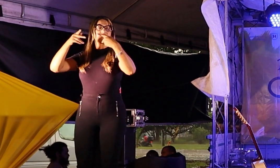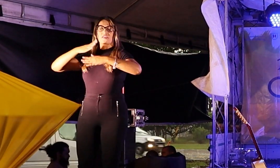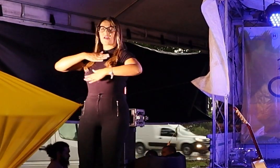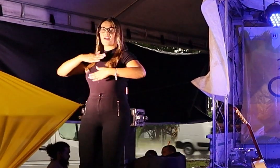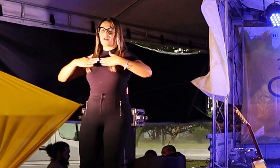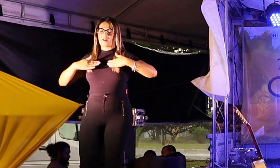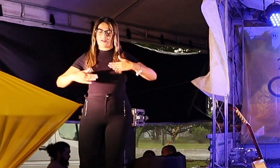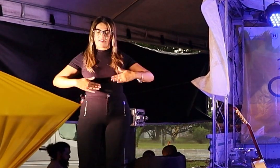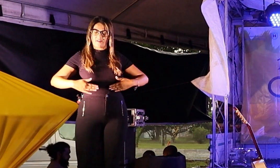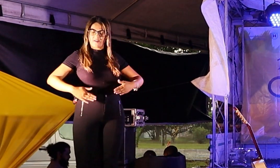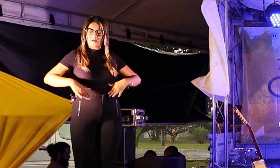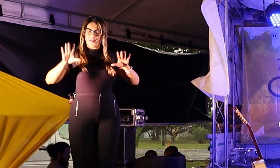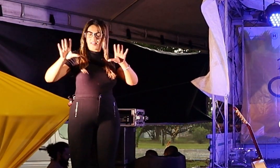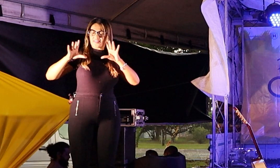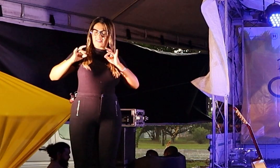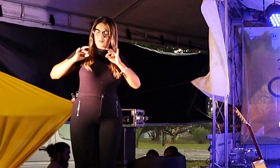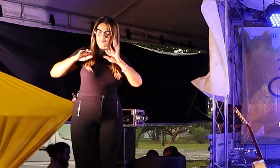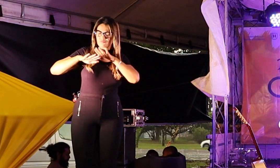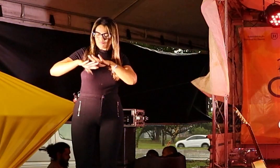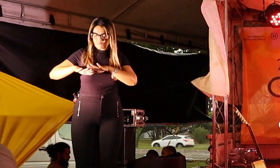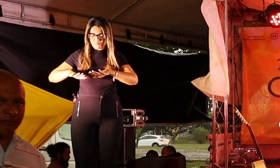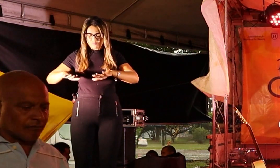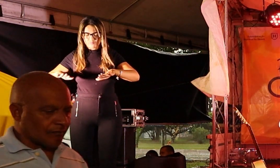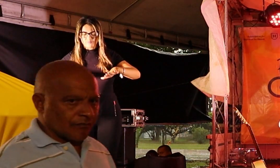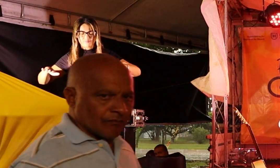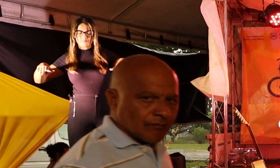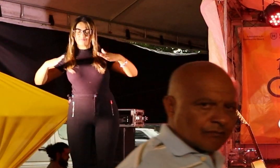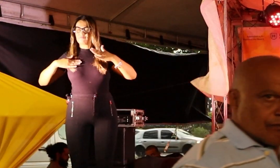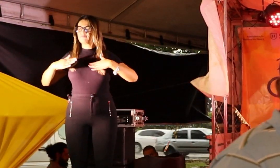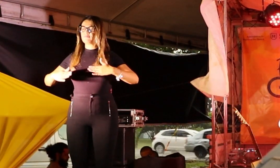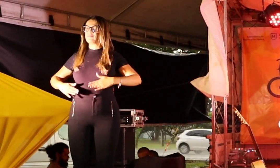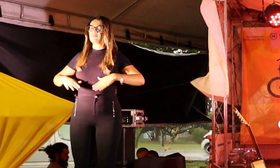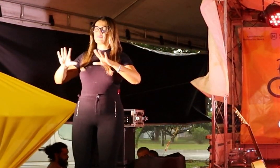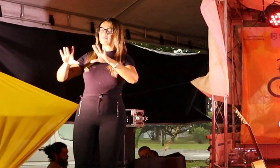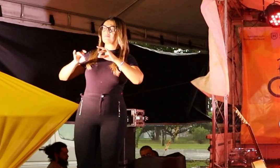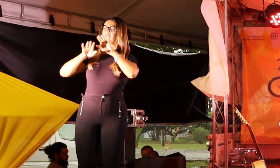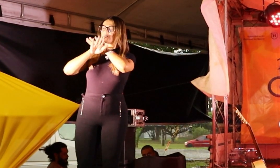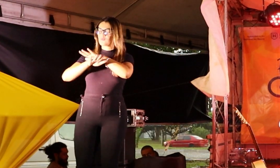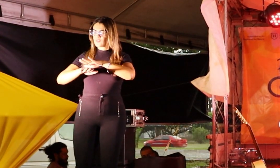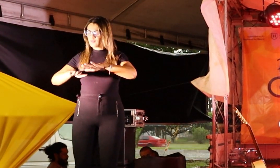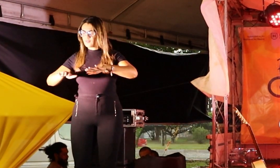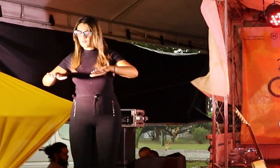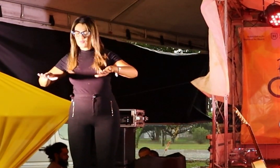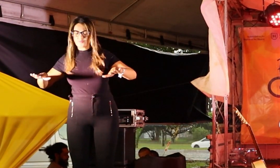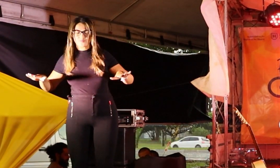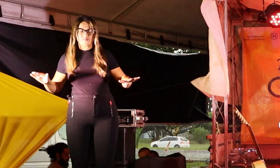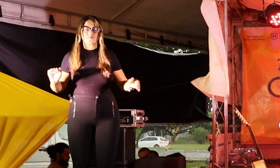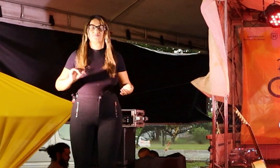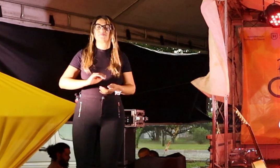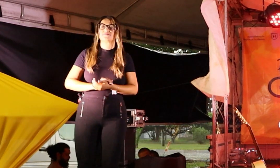grudentos atados ao chão, dos corpos grudentos atados ao chão.